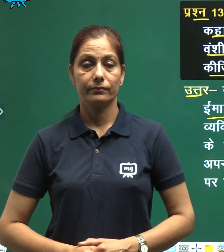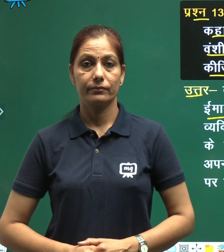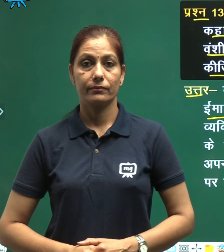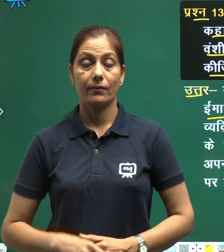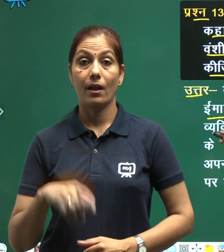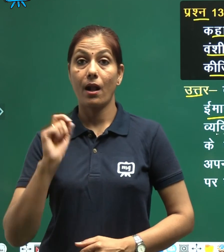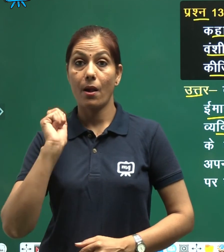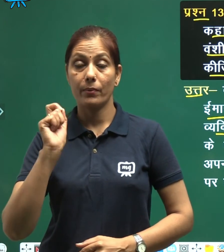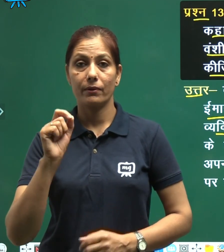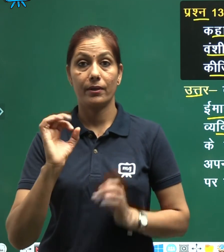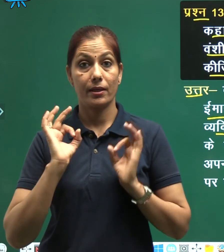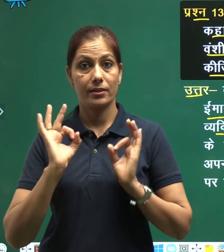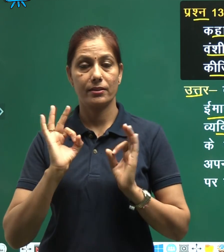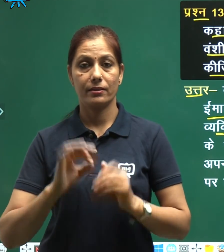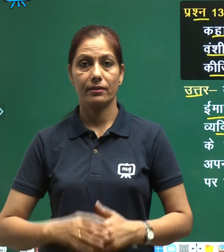कर्तव्यनिष्ठ व्यक्ति थे,